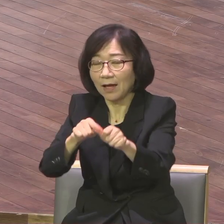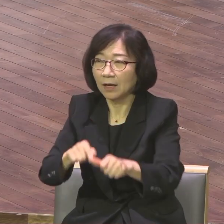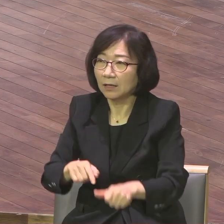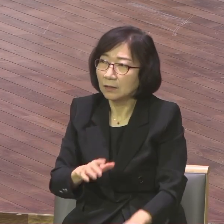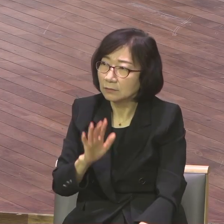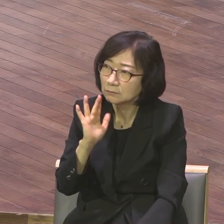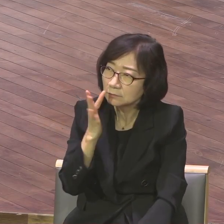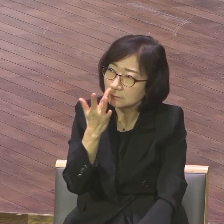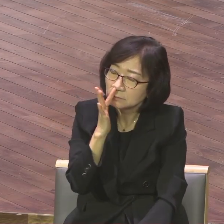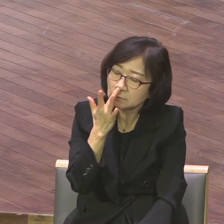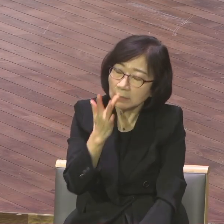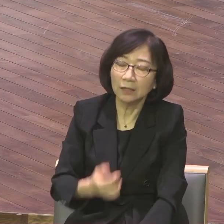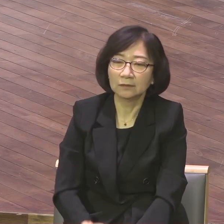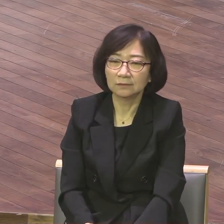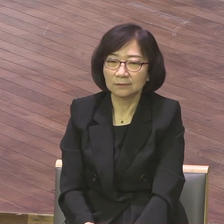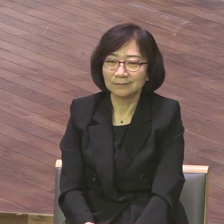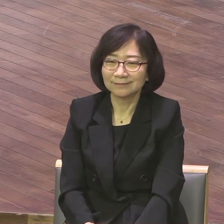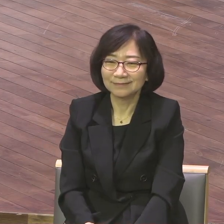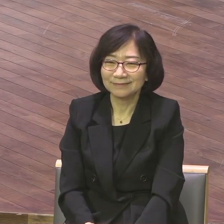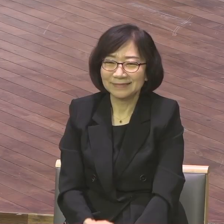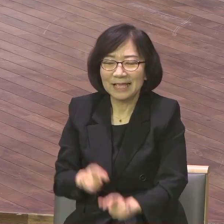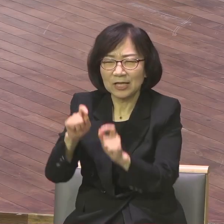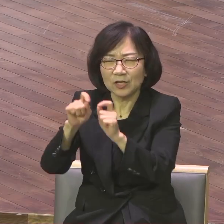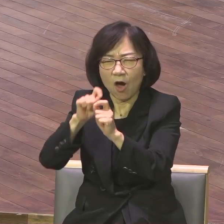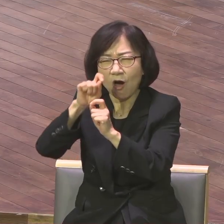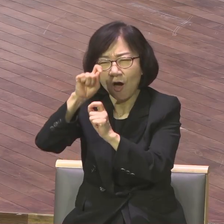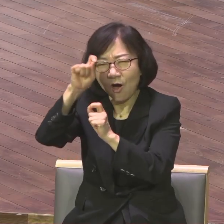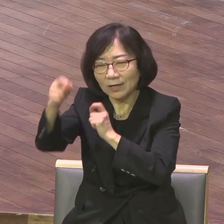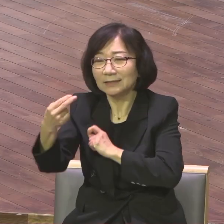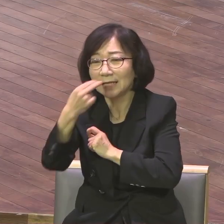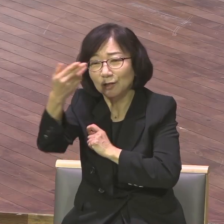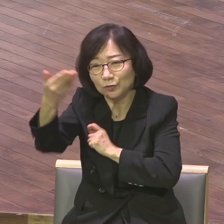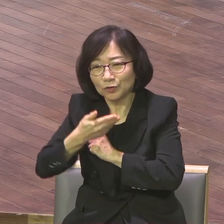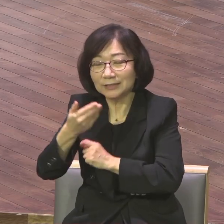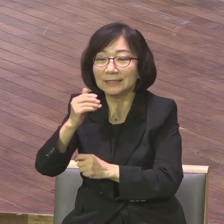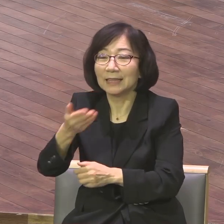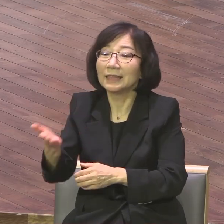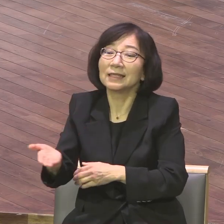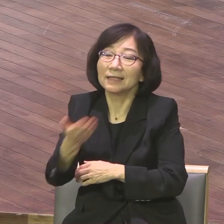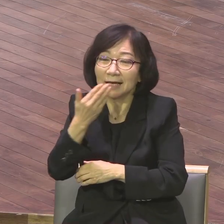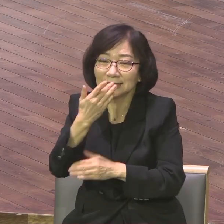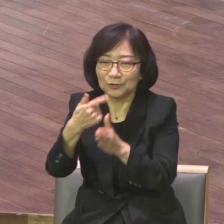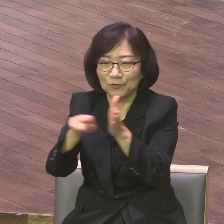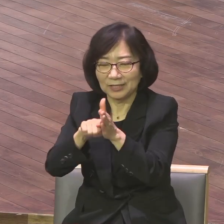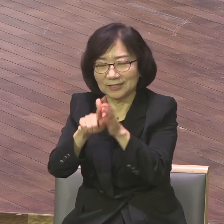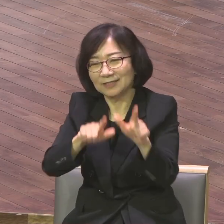영생하도록 있는 양식, 영생하는 양식을 위해서 살아라.